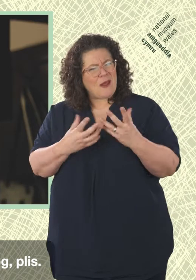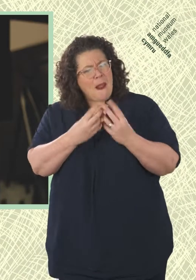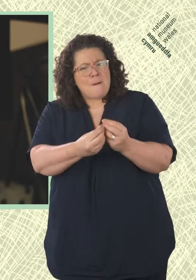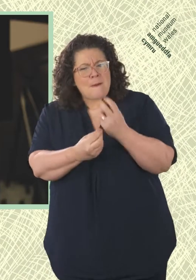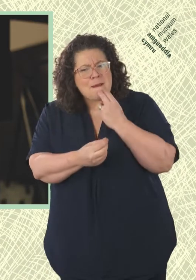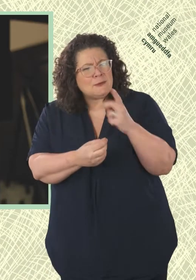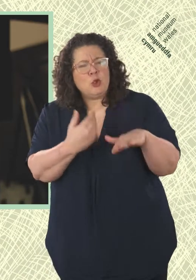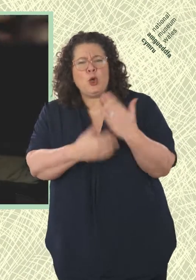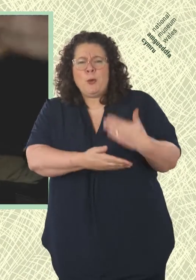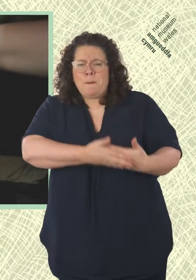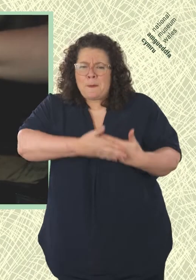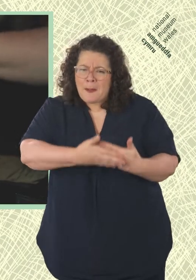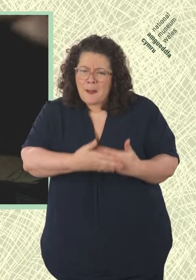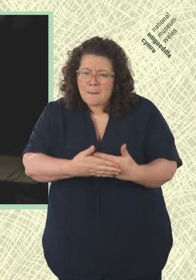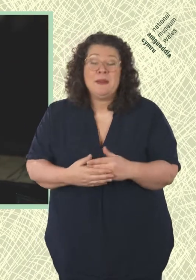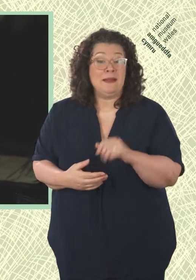please.